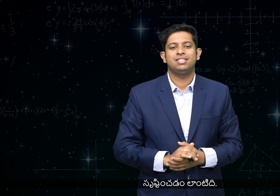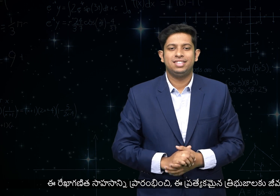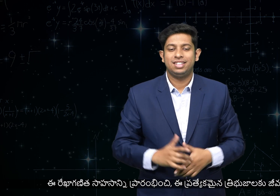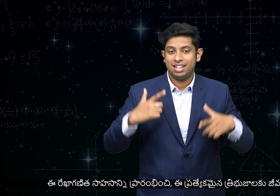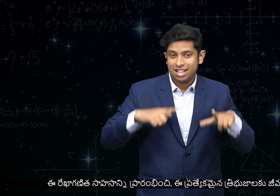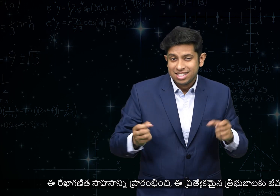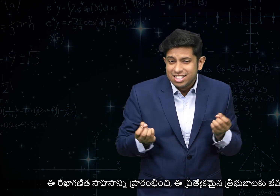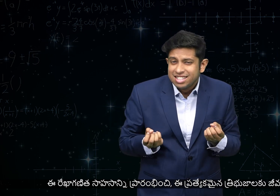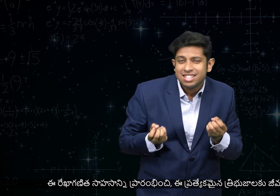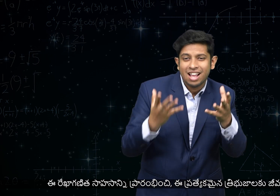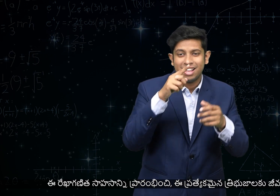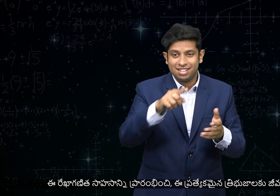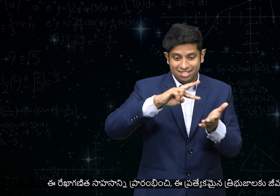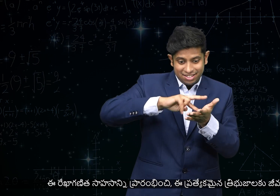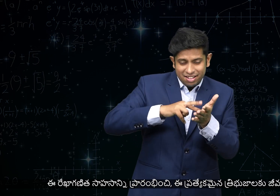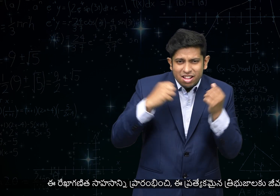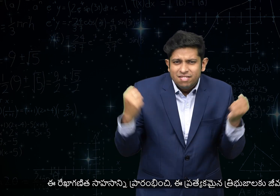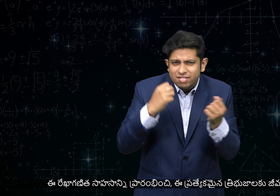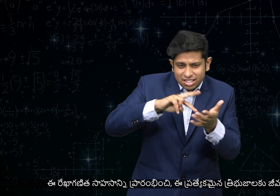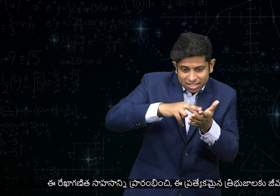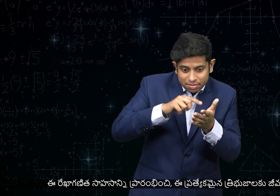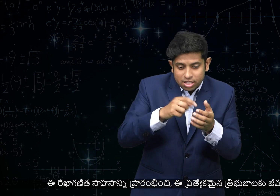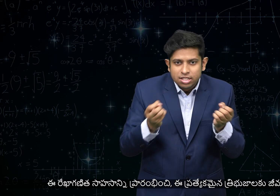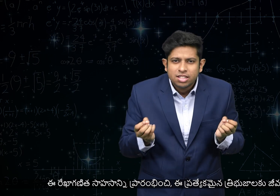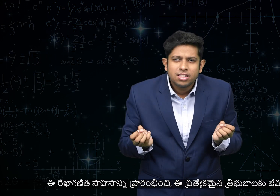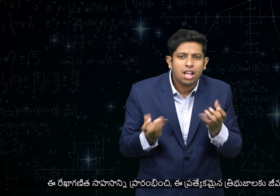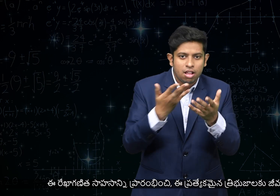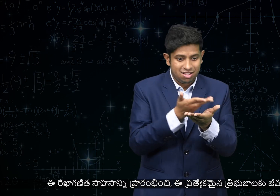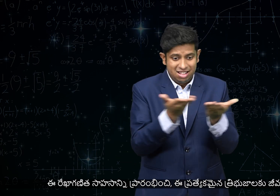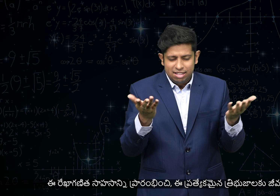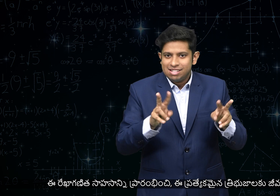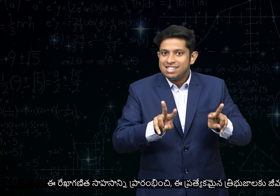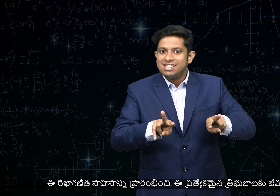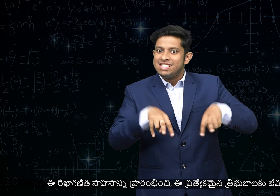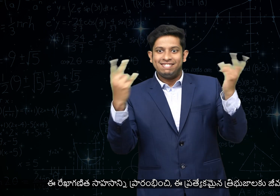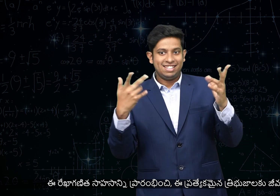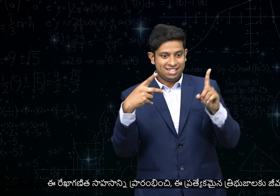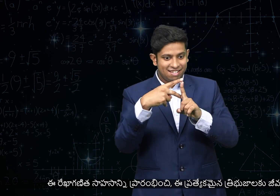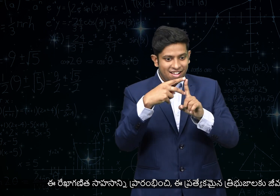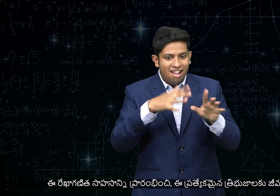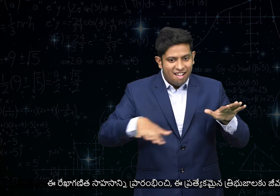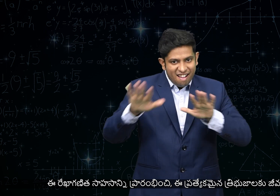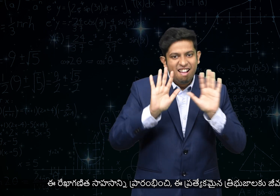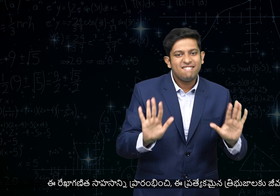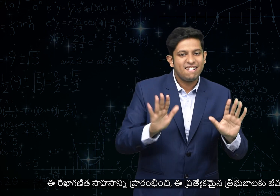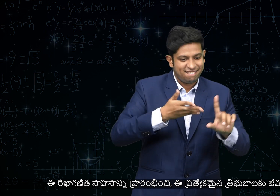ఈ రేఖాగణిత సాహసాన్ని ప్రారంభించి ఈ ప్రత్యేకమైన త్రిభుజాలకు జీవం పోద్దాం.